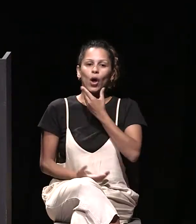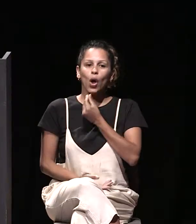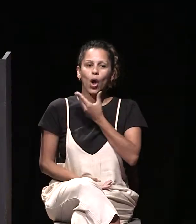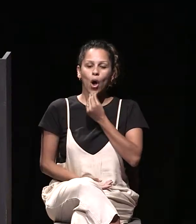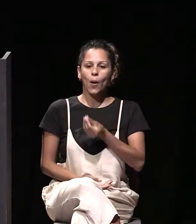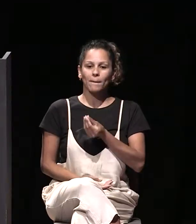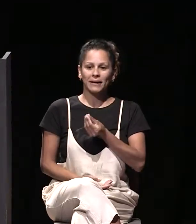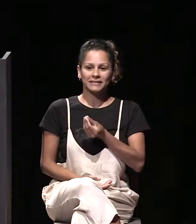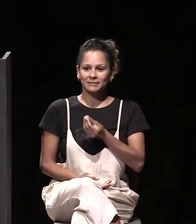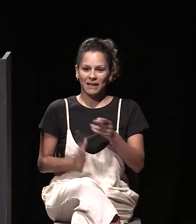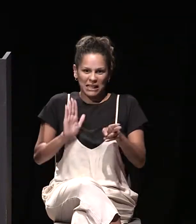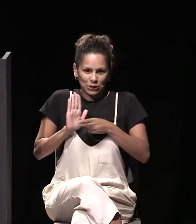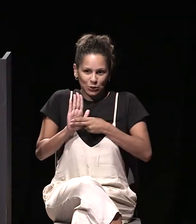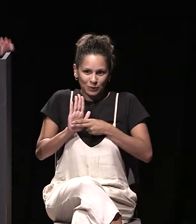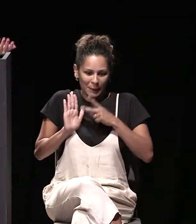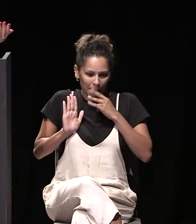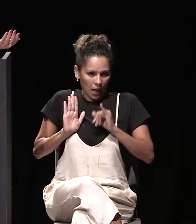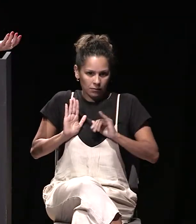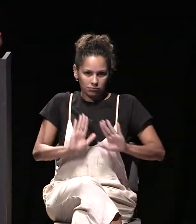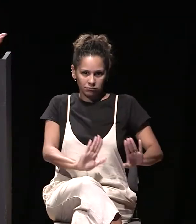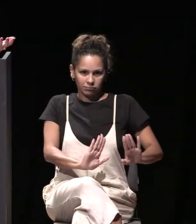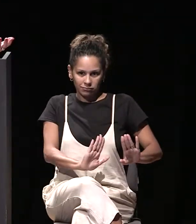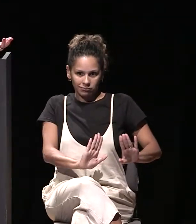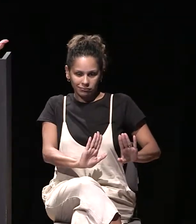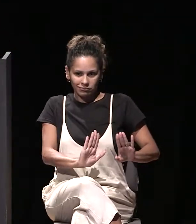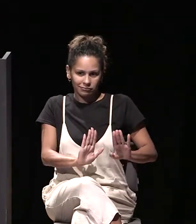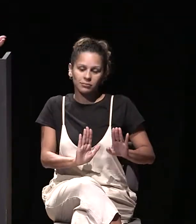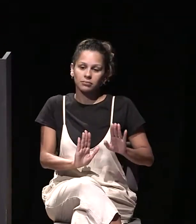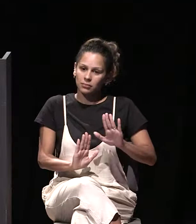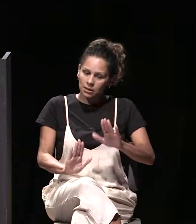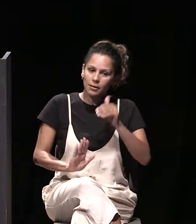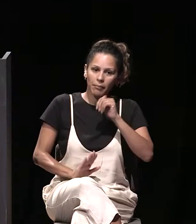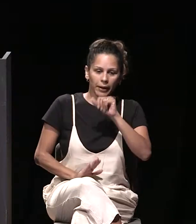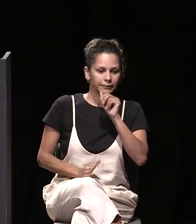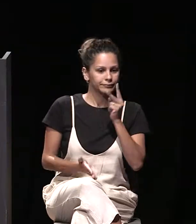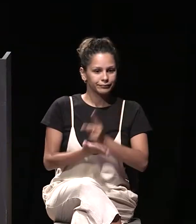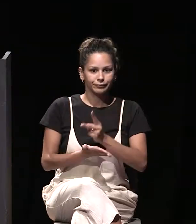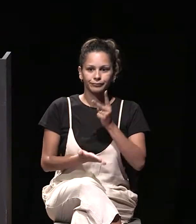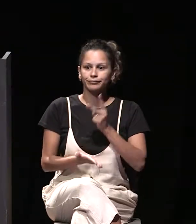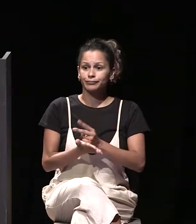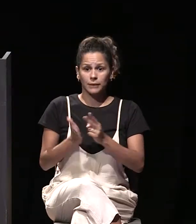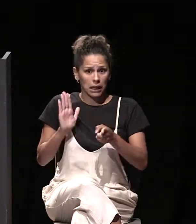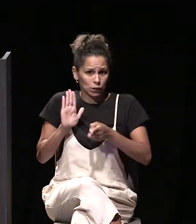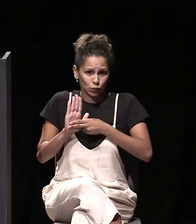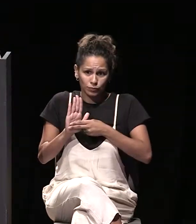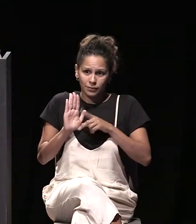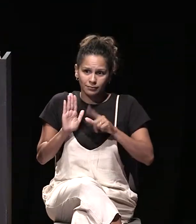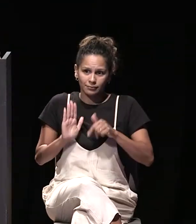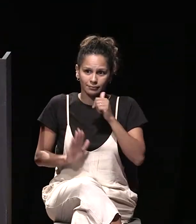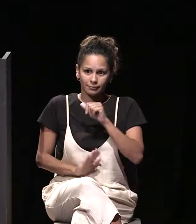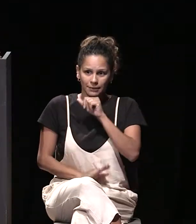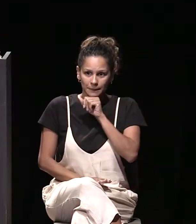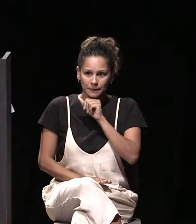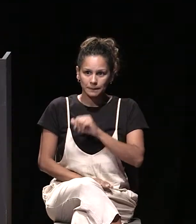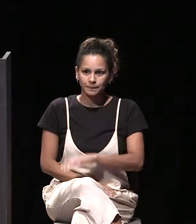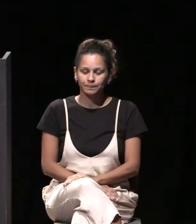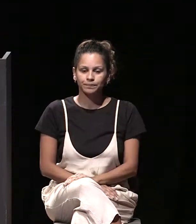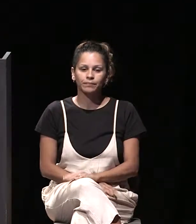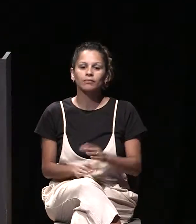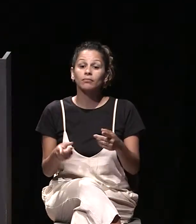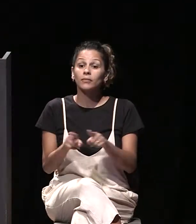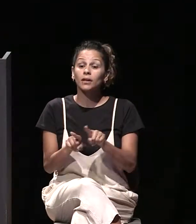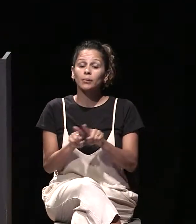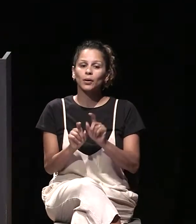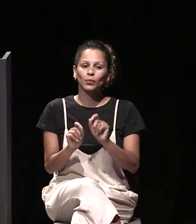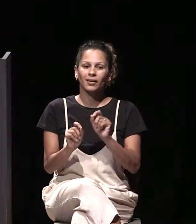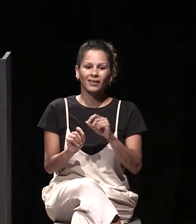a paternidade, mas a mãe assume ou assume a maternidade, não tem outras escolhas. Também vemos que há uma